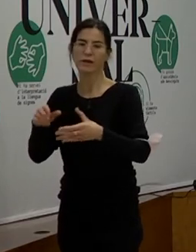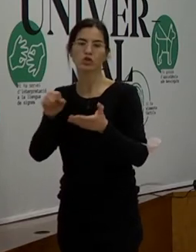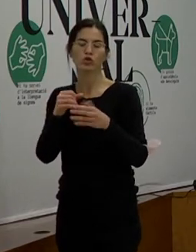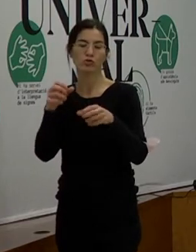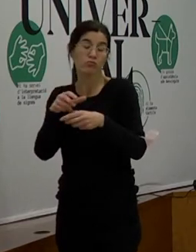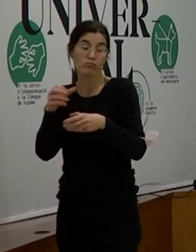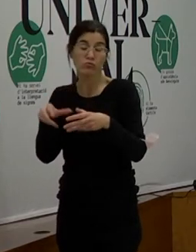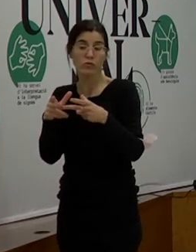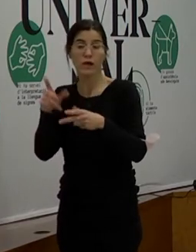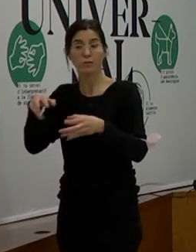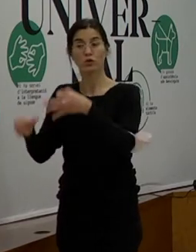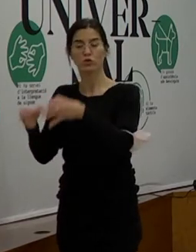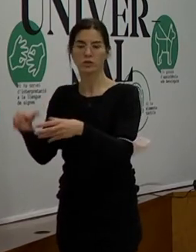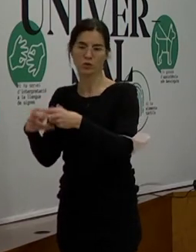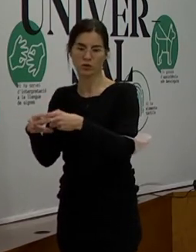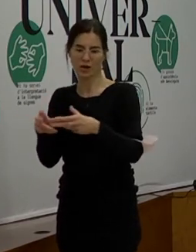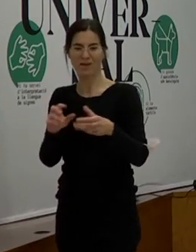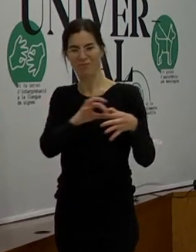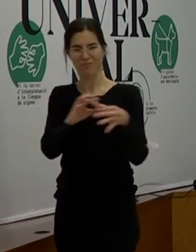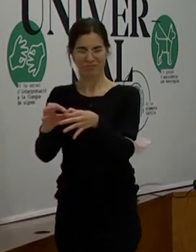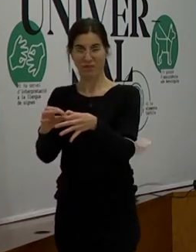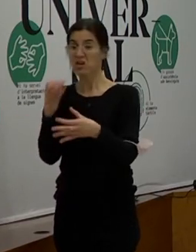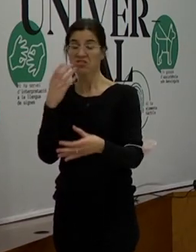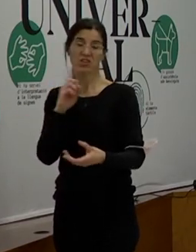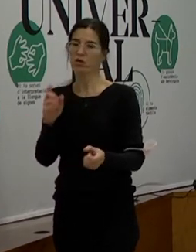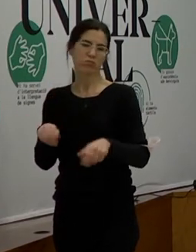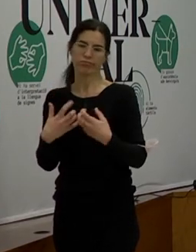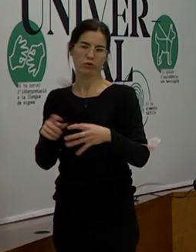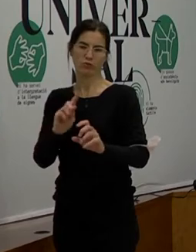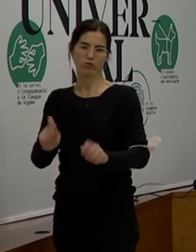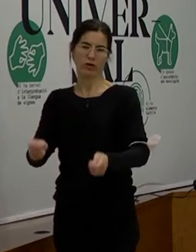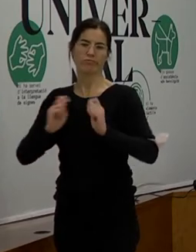de justícia social també, darrere del moviment. Si no, això no funcionarà.